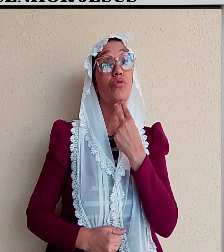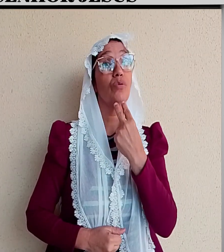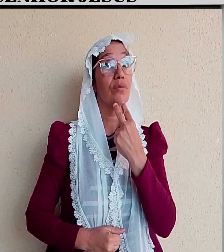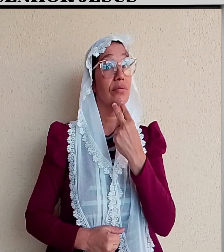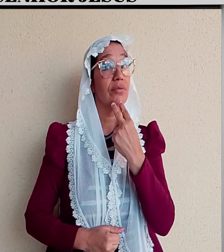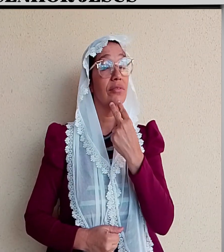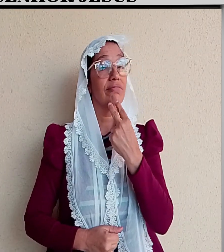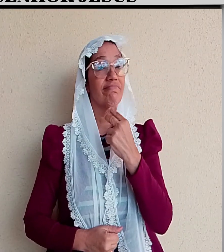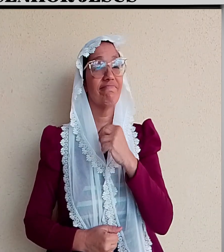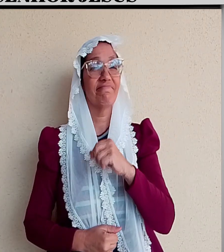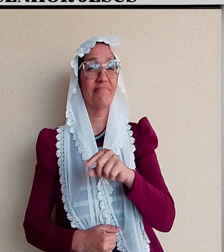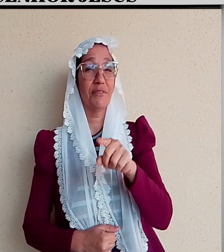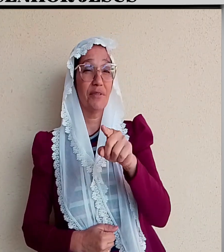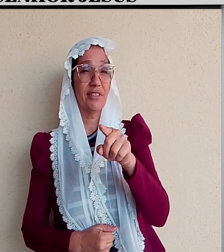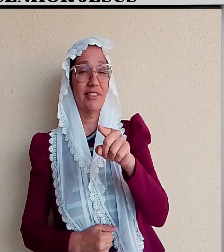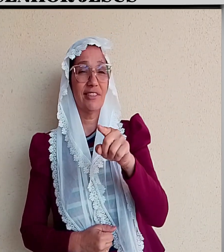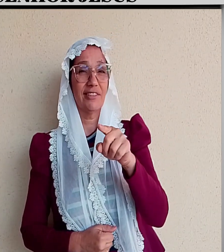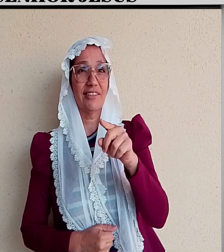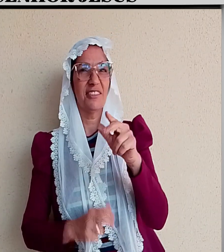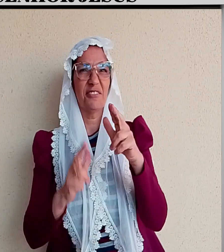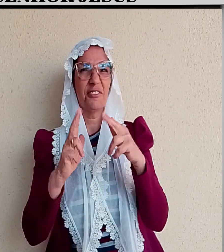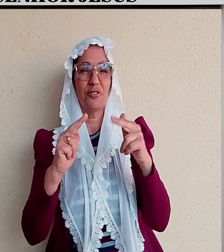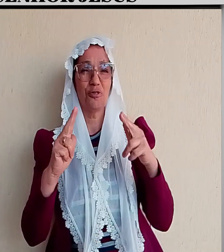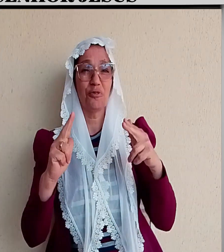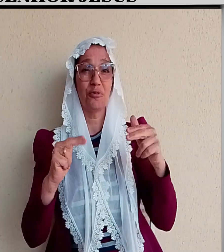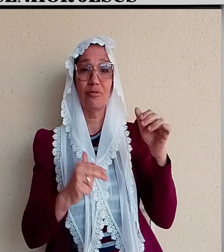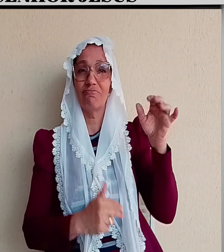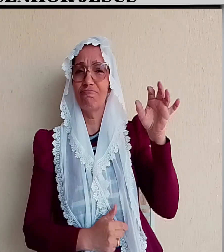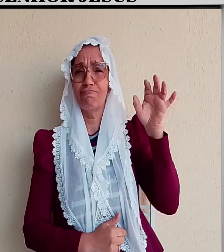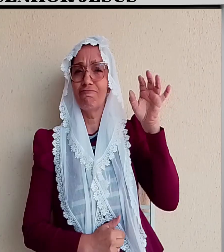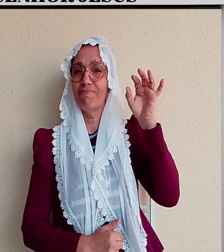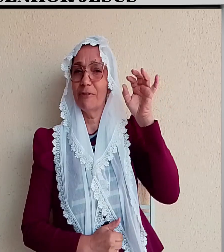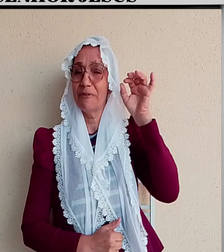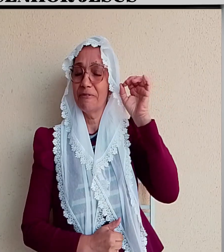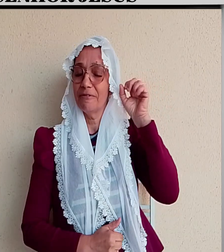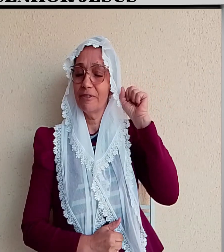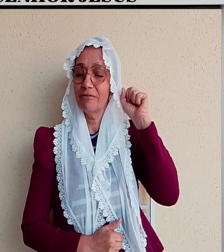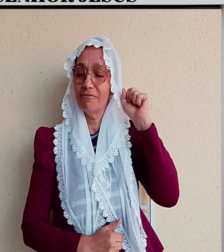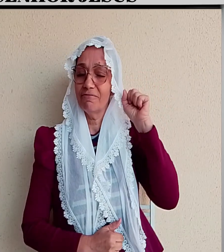Pátimos. Glória a Jesus. Eu abrirei os teus olhos, ligarei tua lembrança,